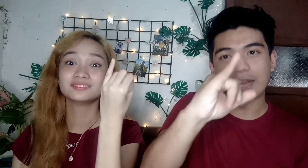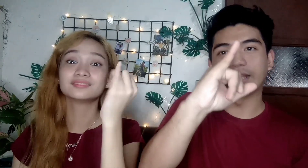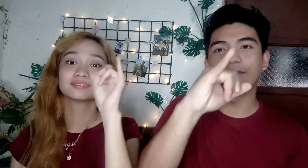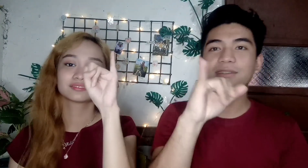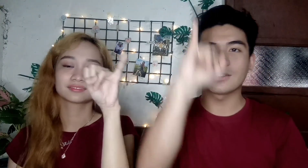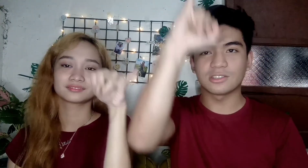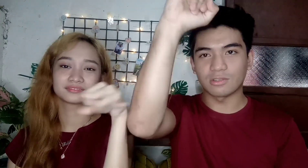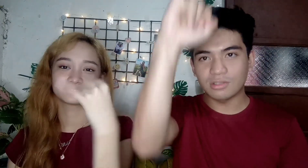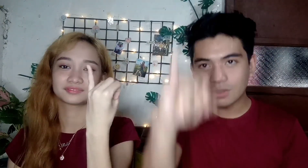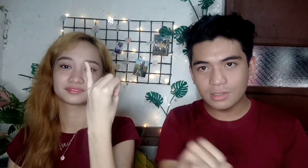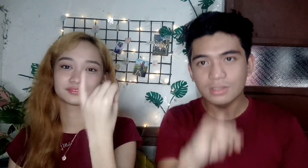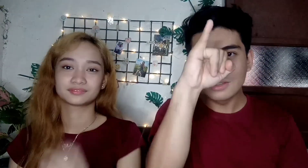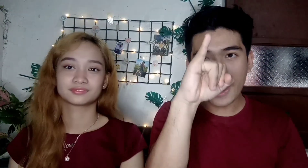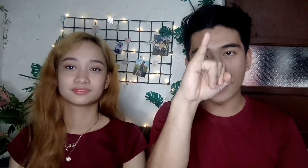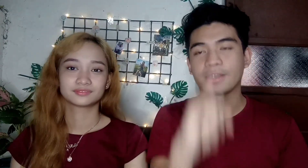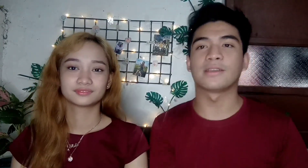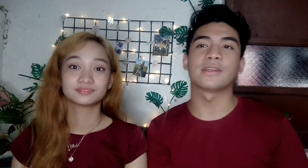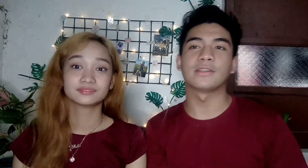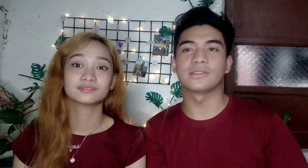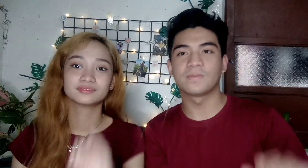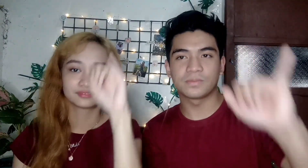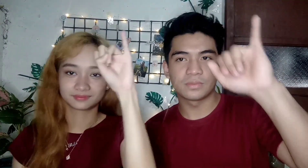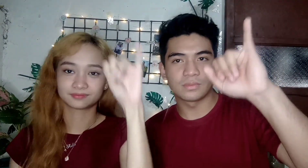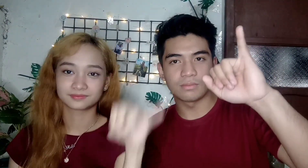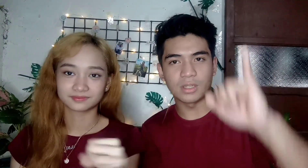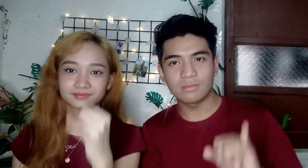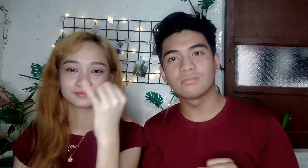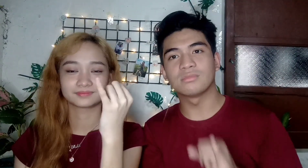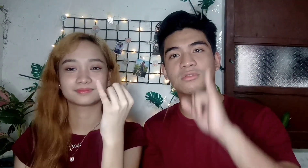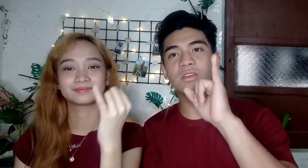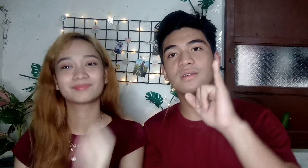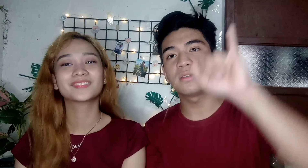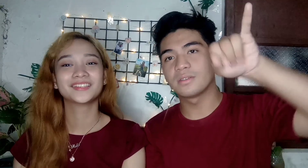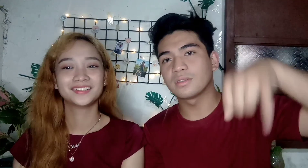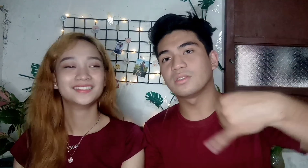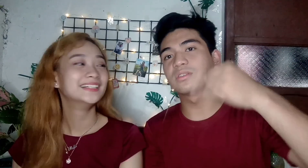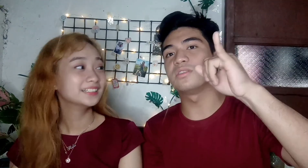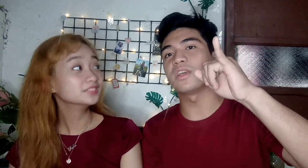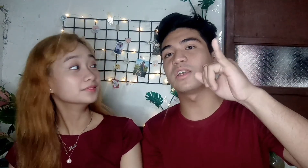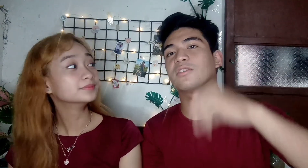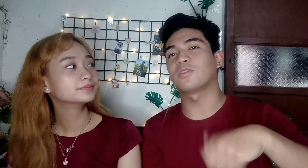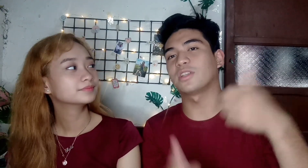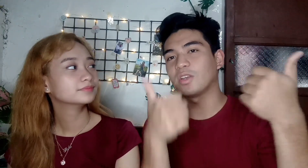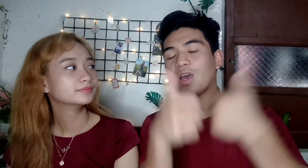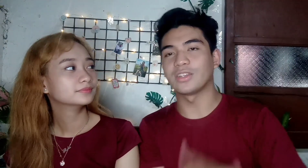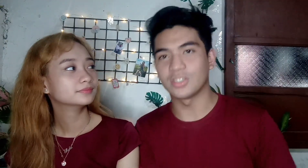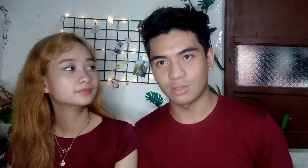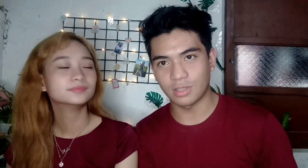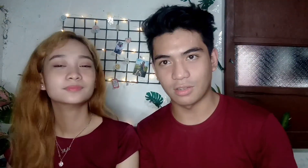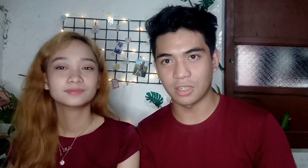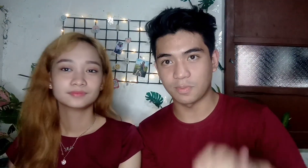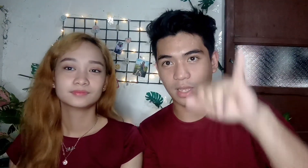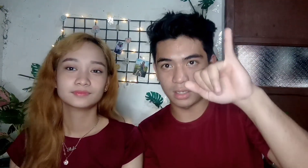Jay. So, Jay. Ano? Pwede? Jay. Okay na yun. Understood yun, guys. Parang